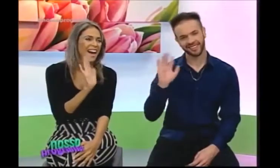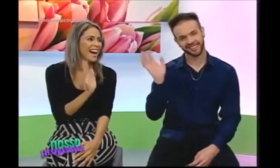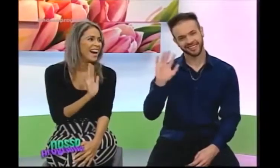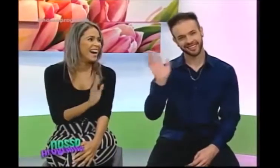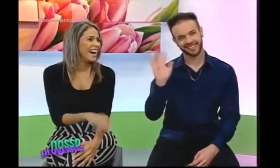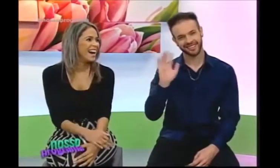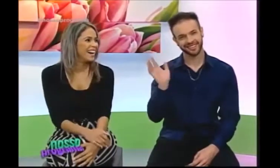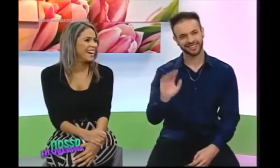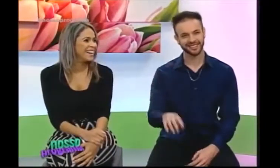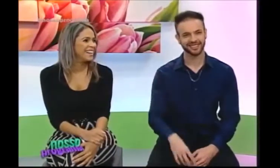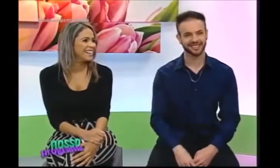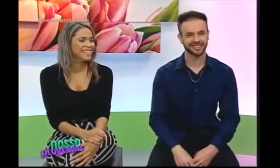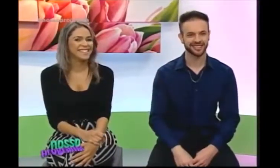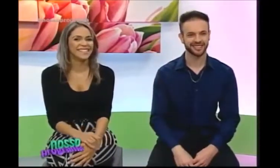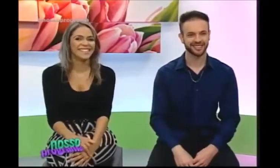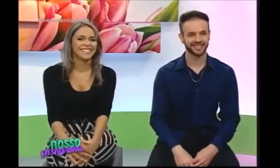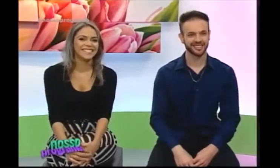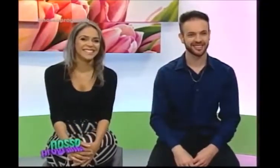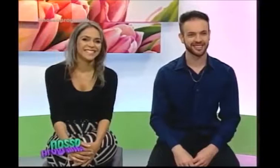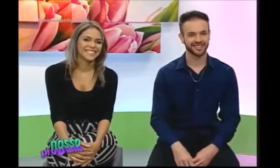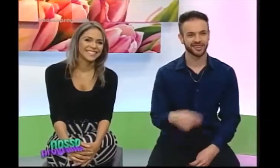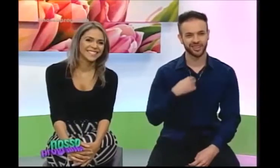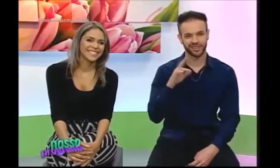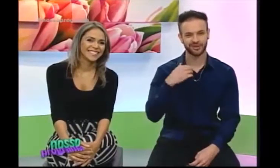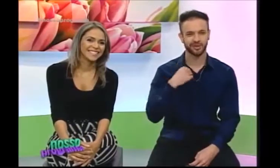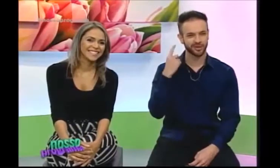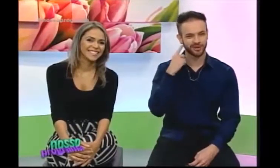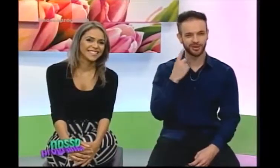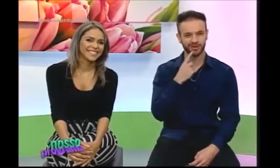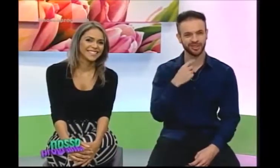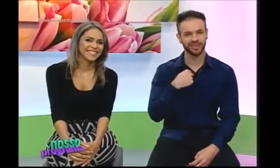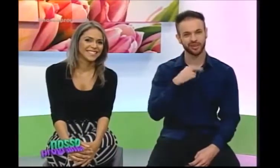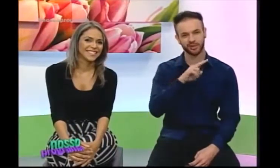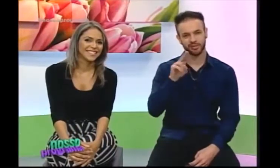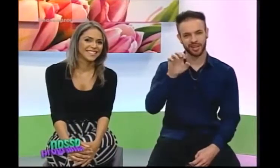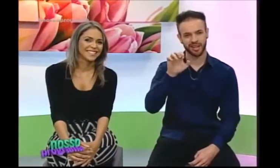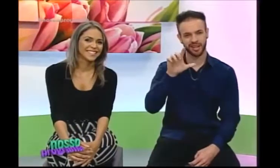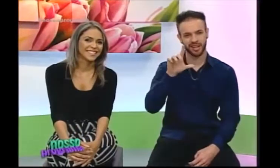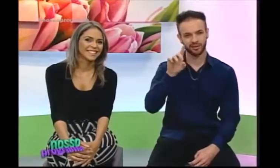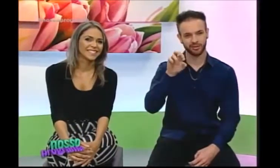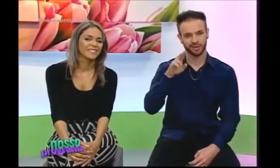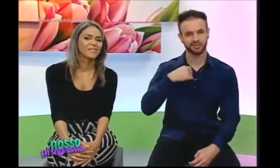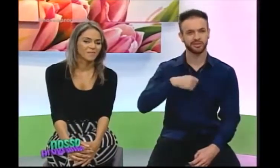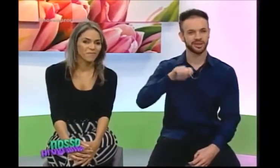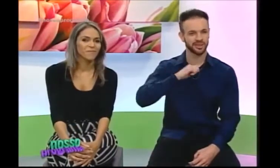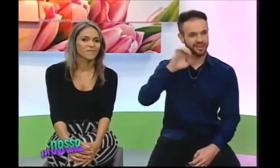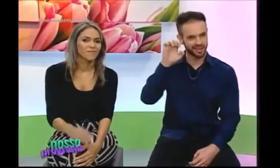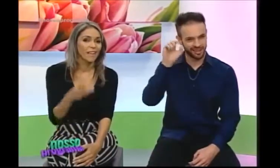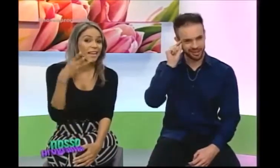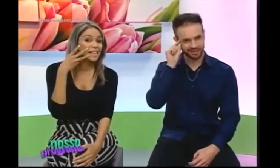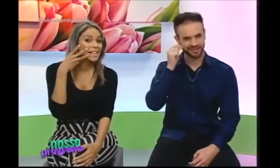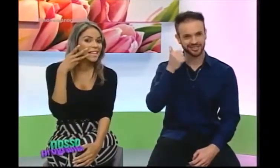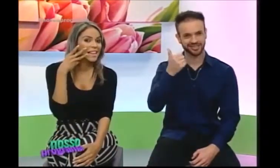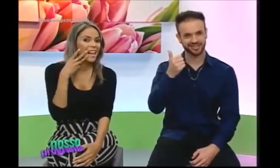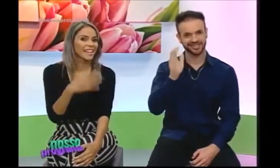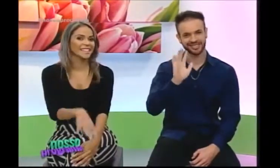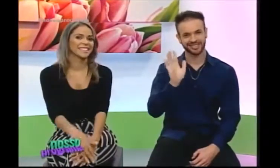também aqui o Helder Aparecido Finhani, que é professor. Eles vão conversar com a gente sobre o assunto e esclarecer as nossas